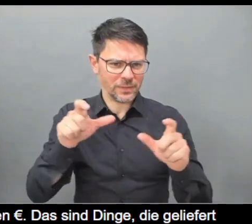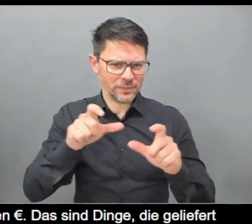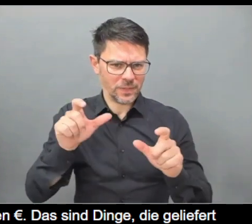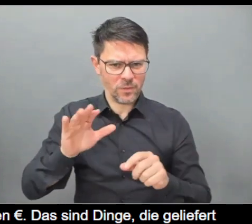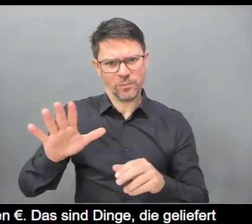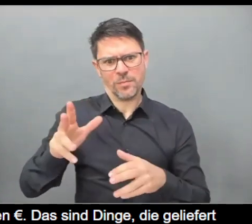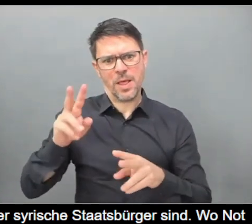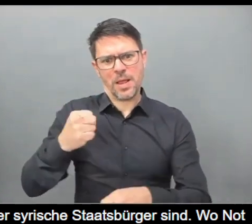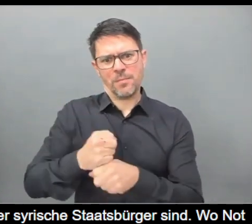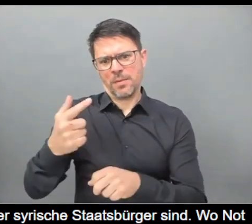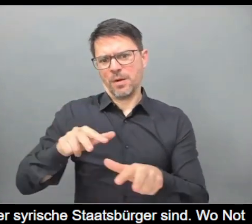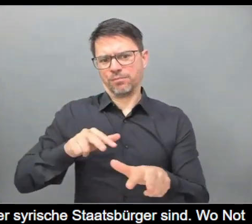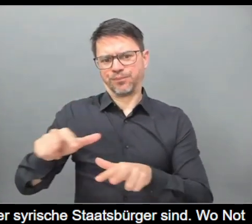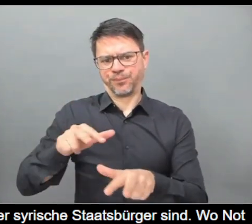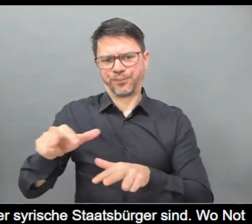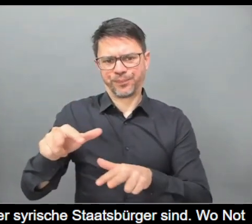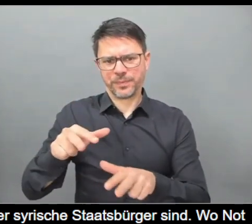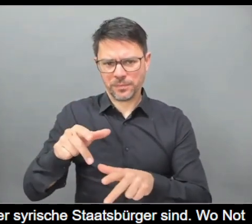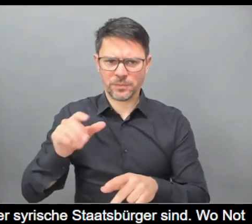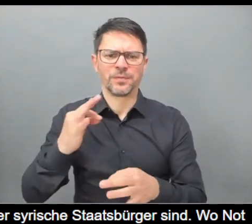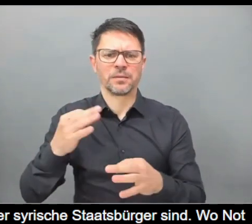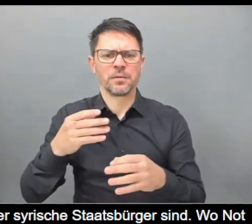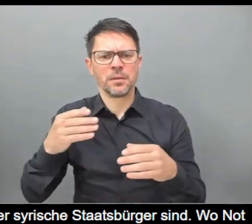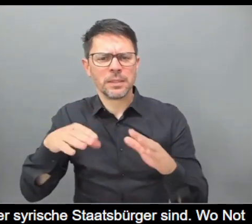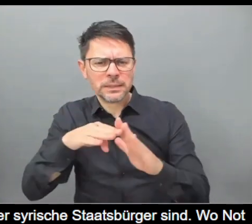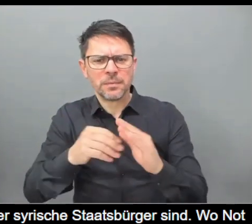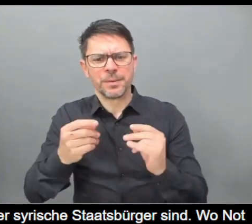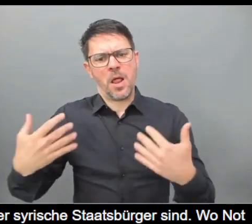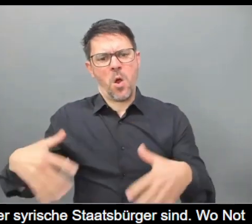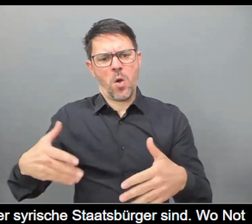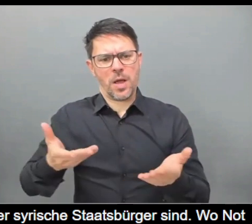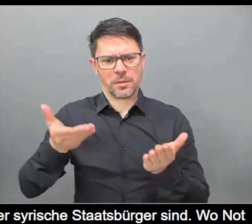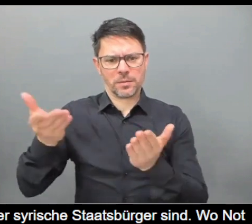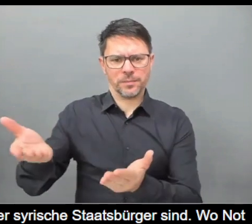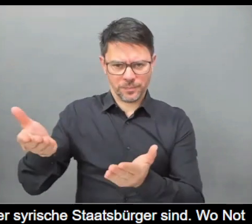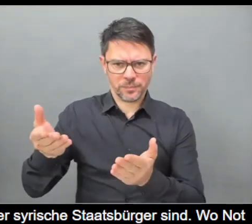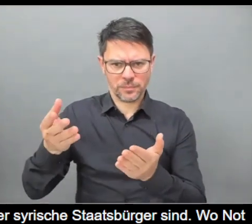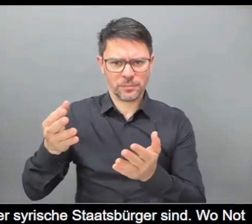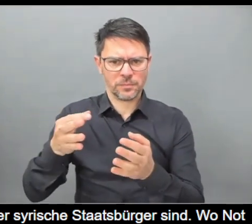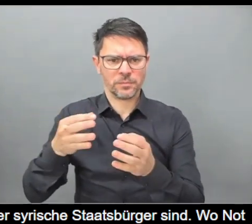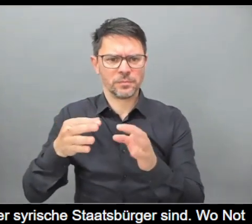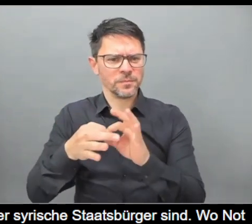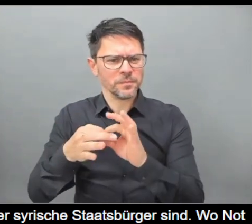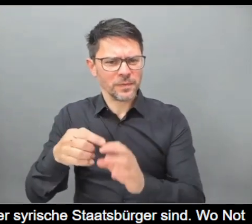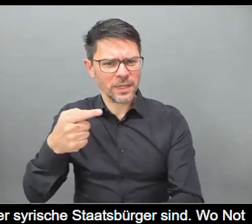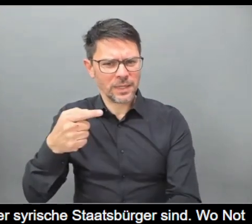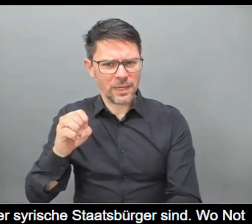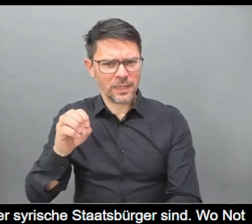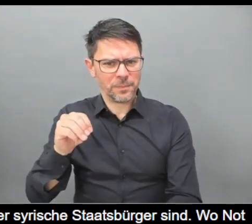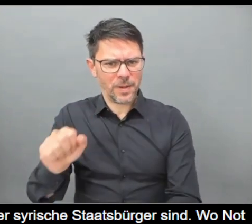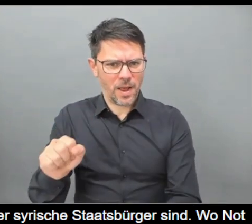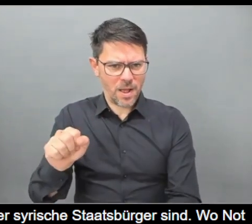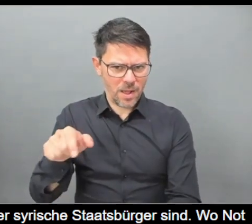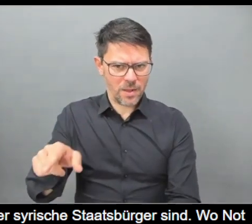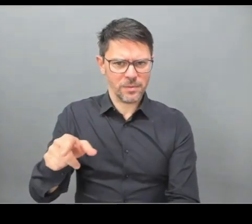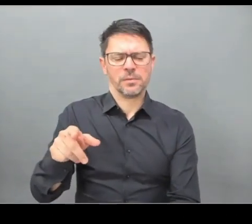Vertragsentwurf vor, ein unterschriftsreifer Vertrag zwischen der GEMA und dem Freistaat Bayern, in dem Pauschalvertrag abgeschlossen wird